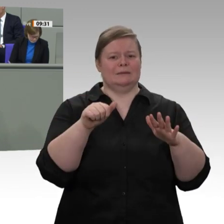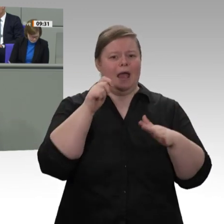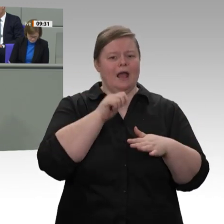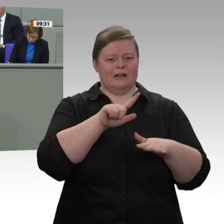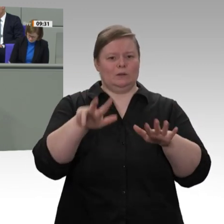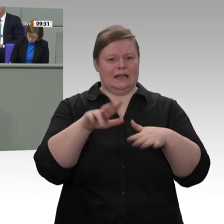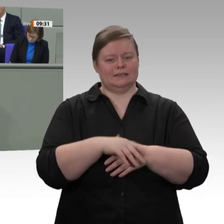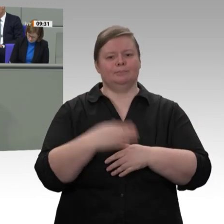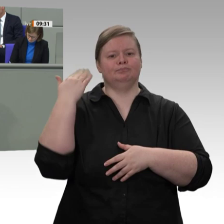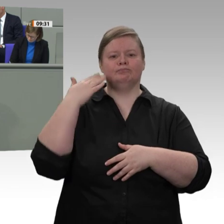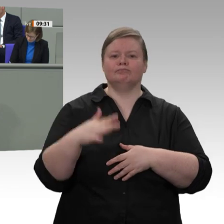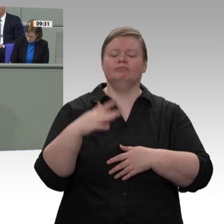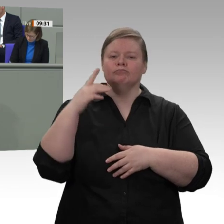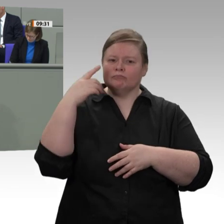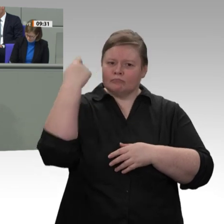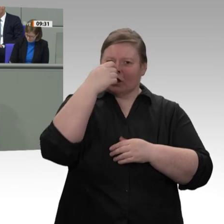Rassismus?